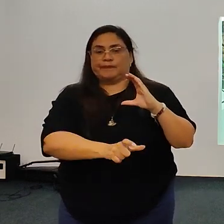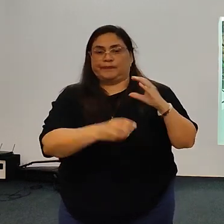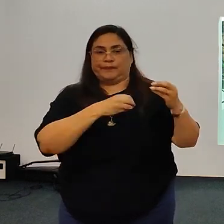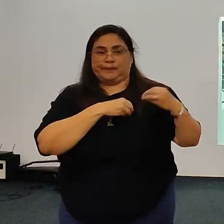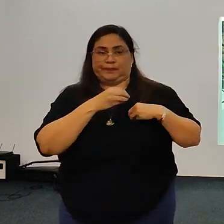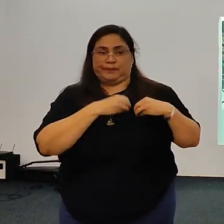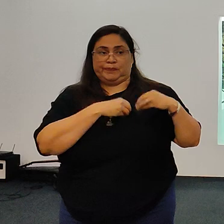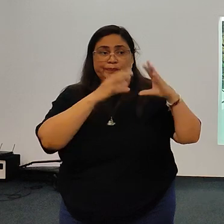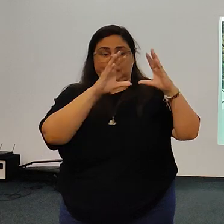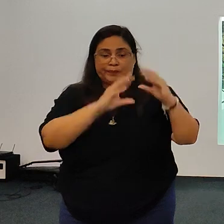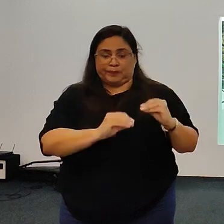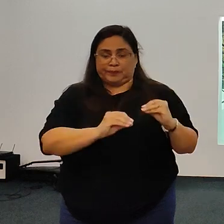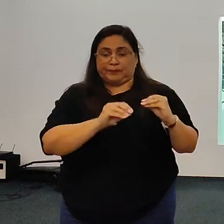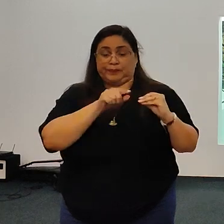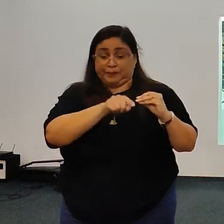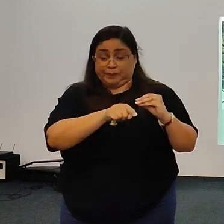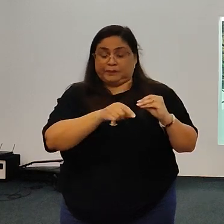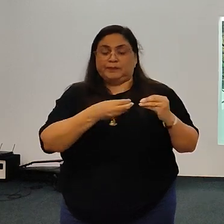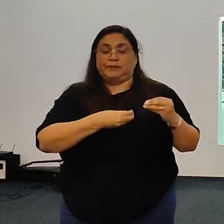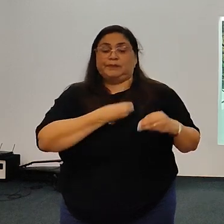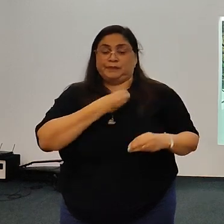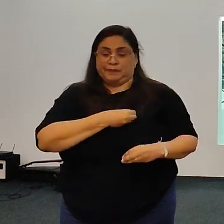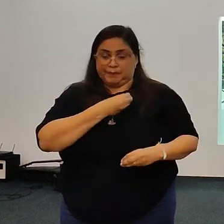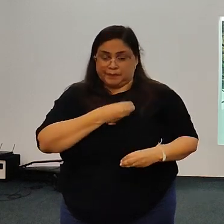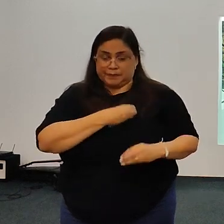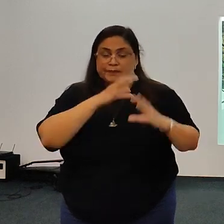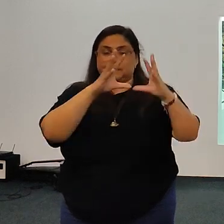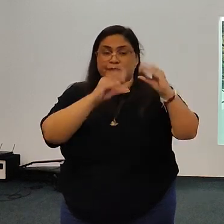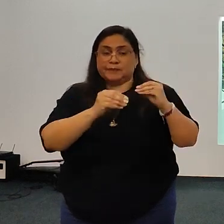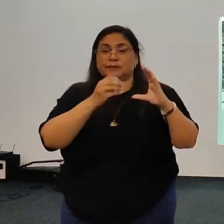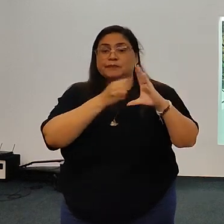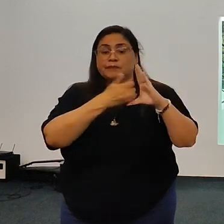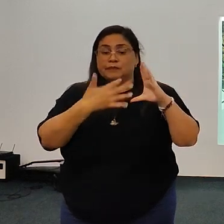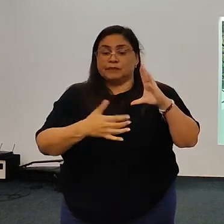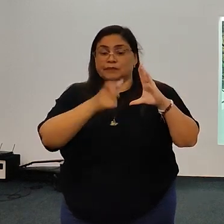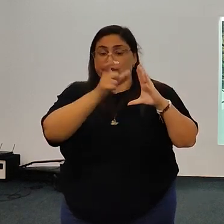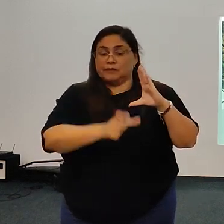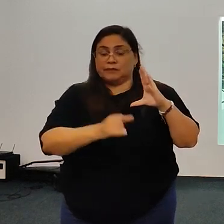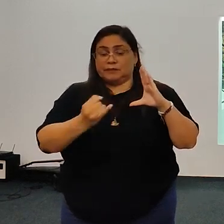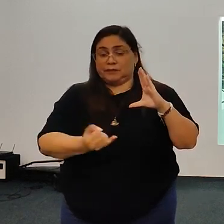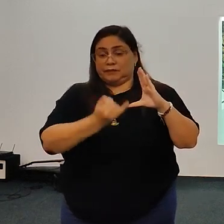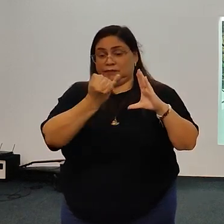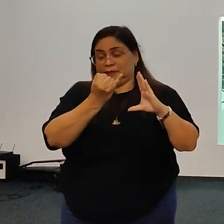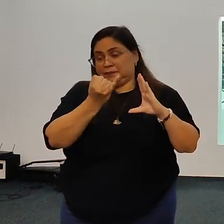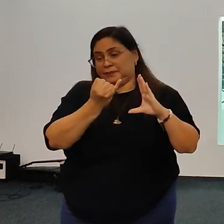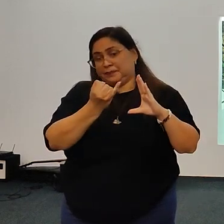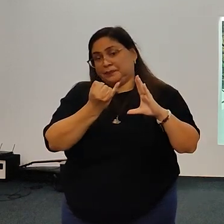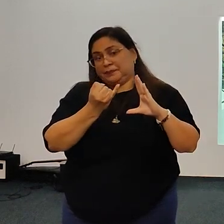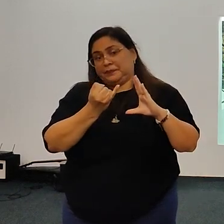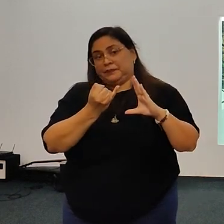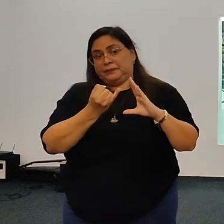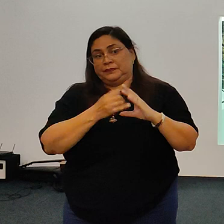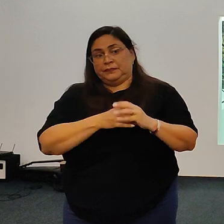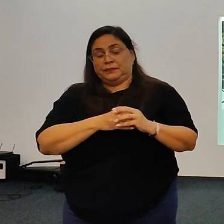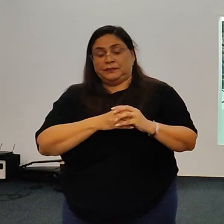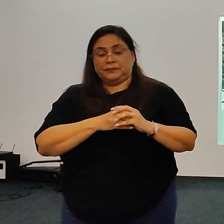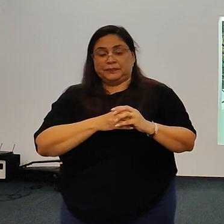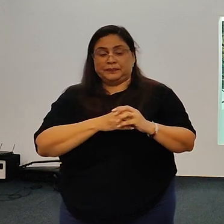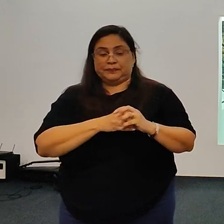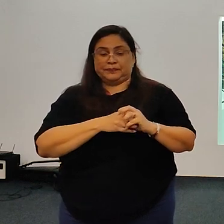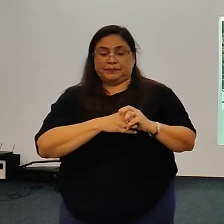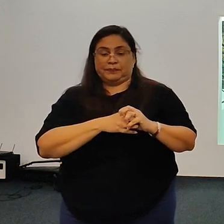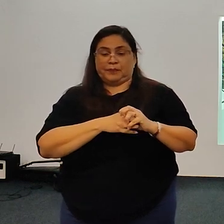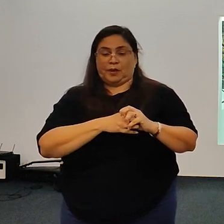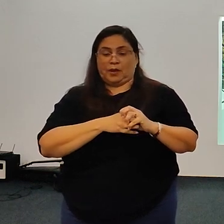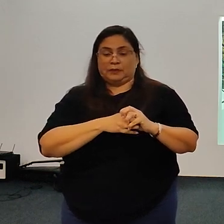trevas. Ele diz que aquele que anda nas trevas tem uma característica muito importante. Ele diz que